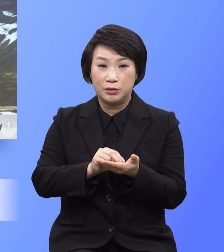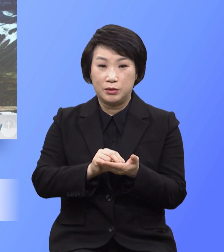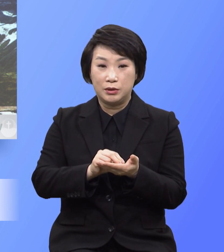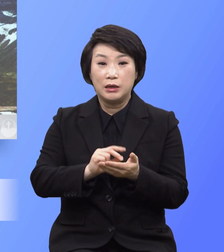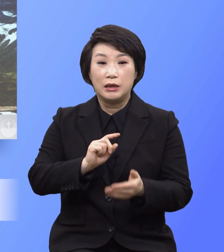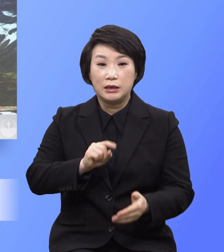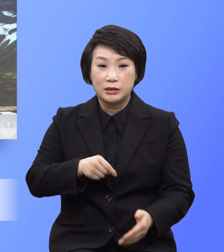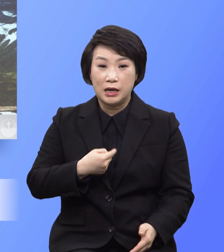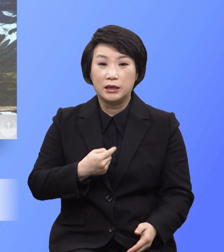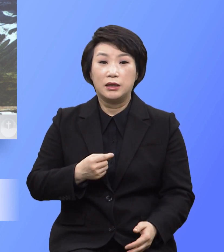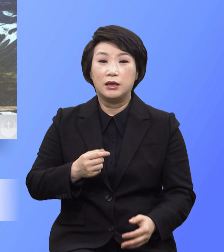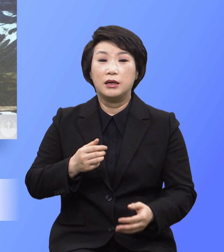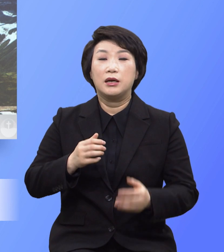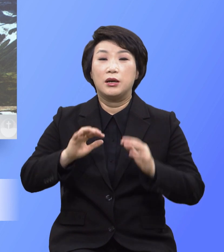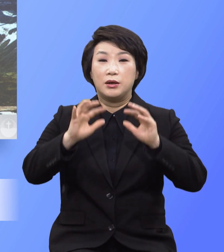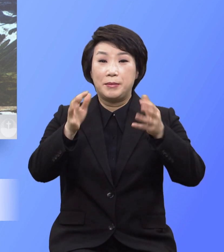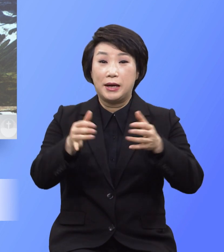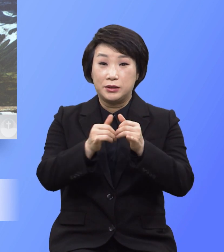자기